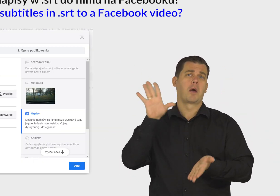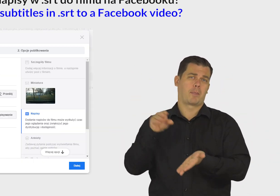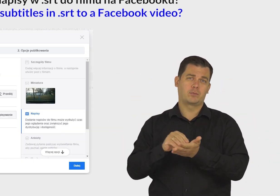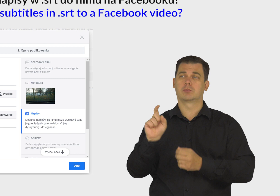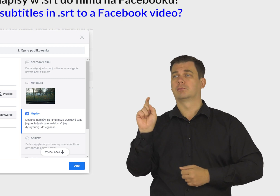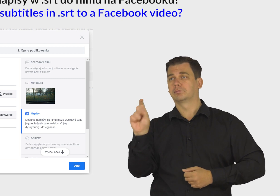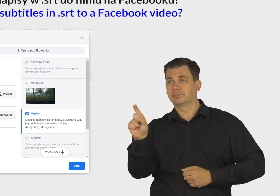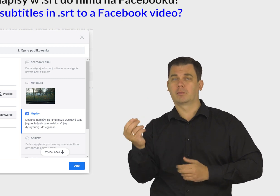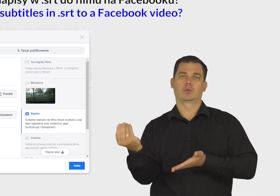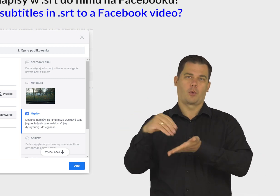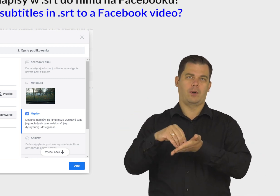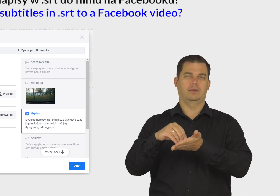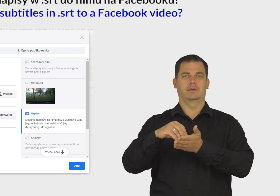Dzięki za oglądanie!